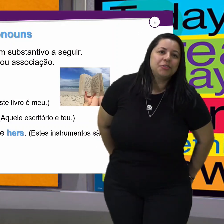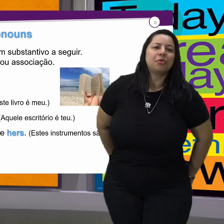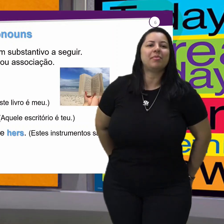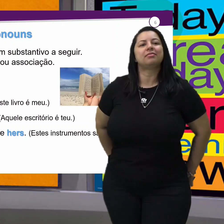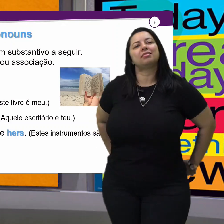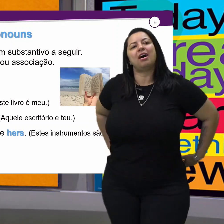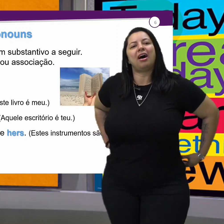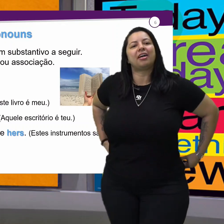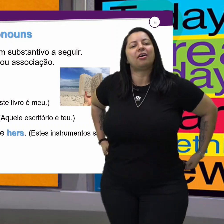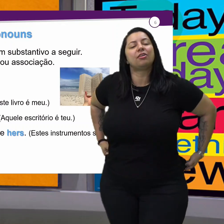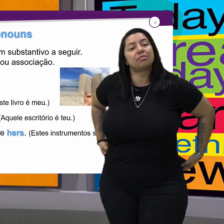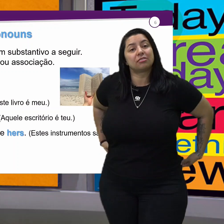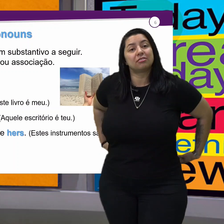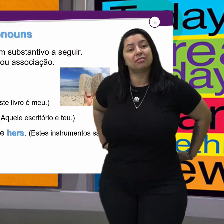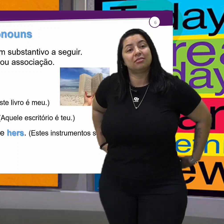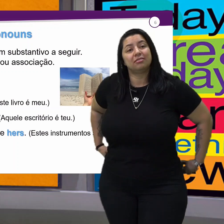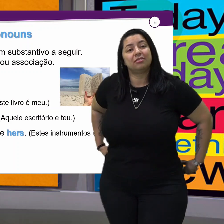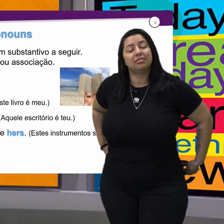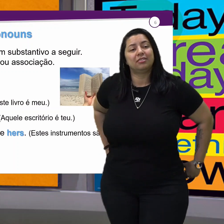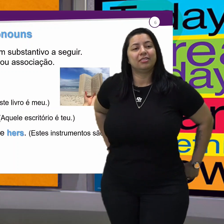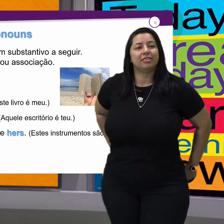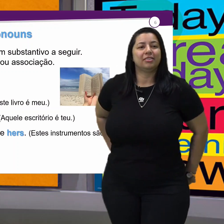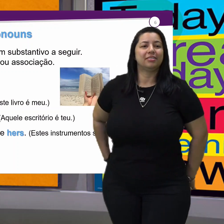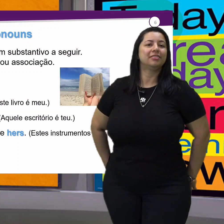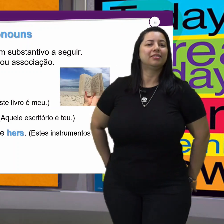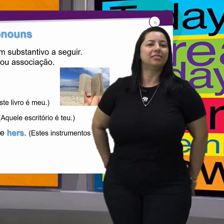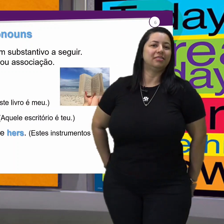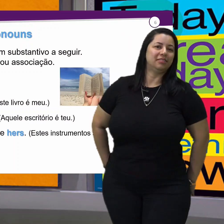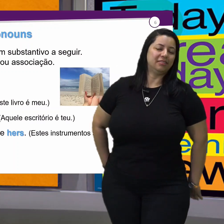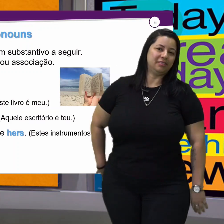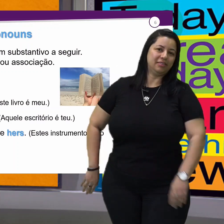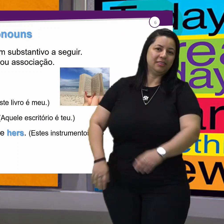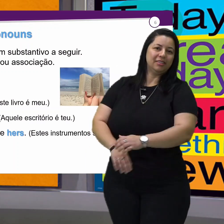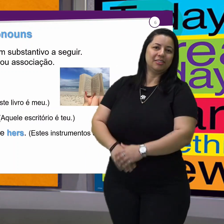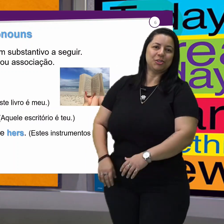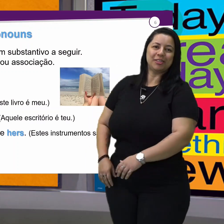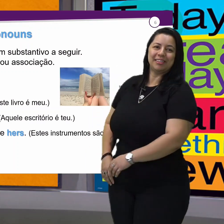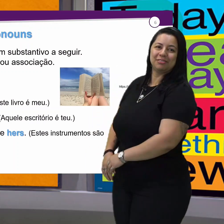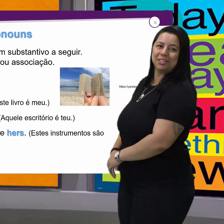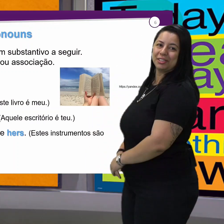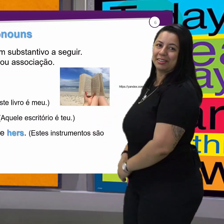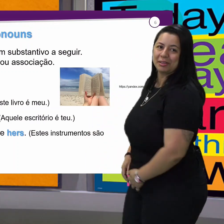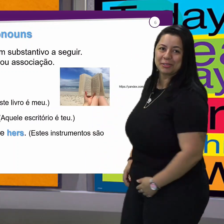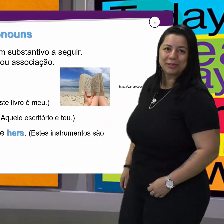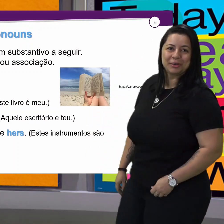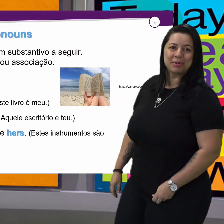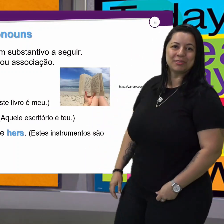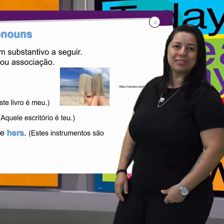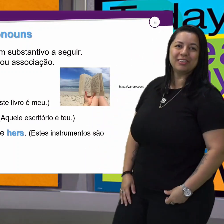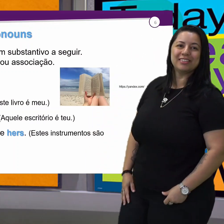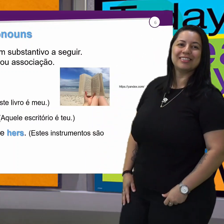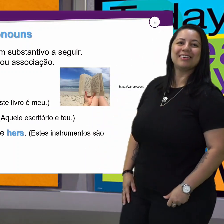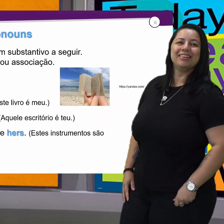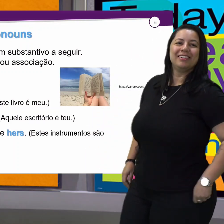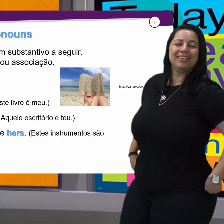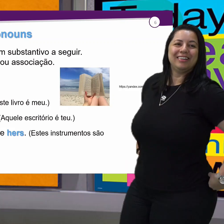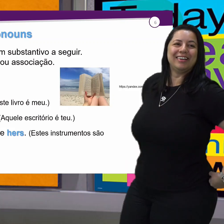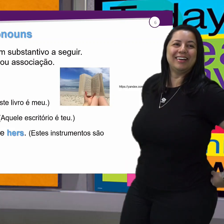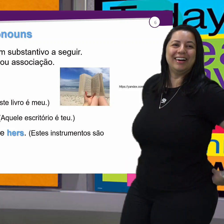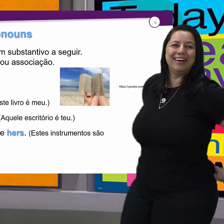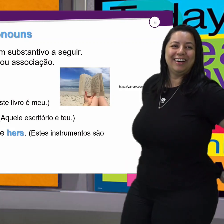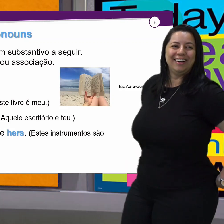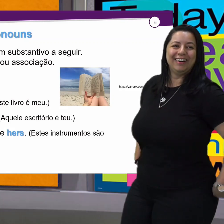These instruments are hers. Exatamente. Estes instrumentos... Eu saio da frente da tradução aqui para vocês. Exatamente.